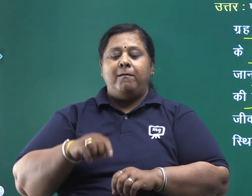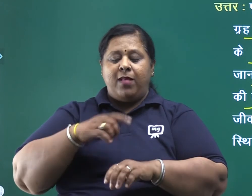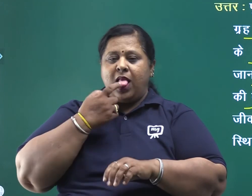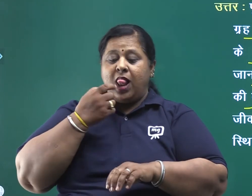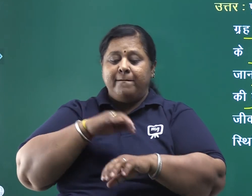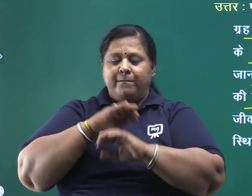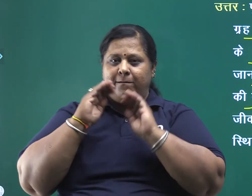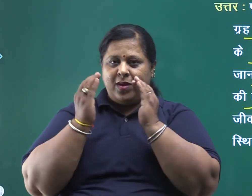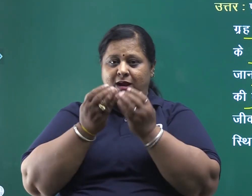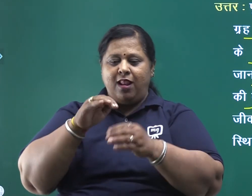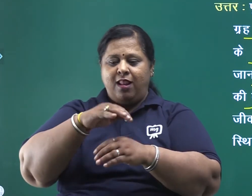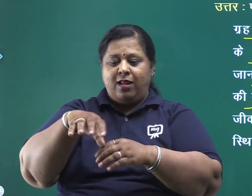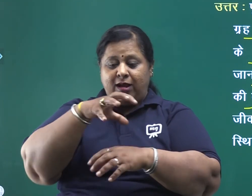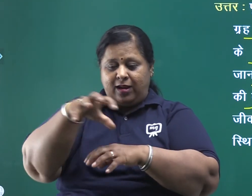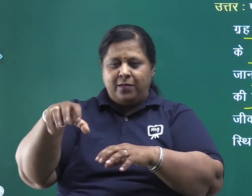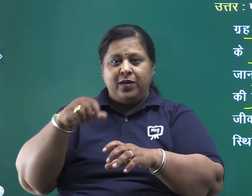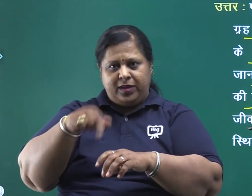मंगल ग्रह पर भी